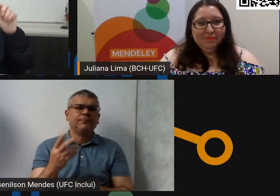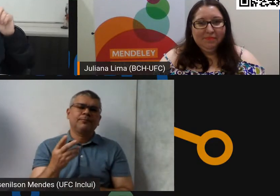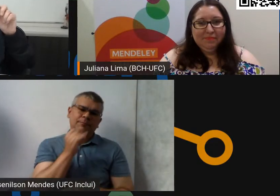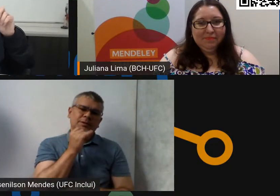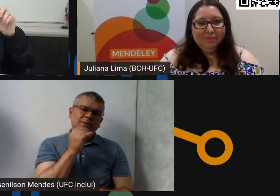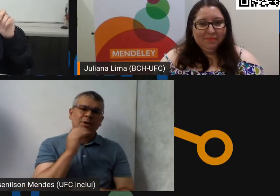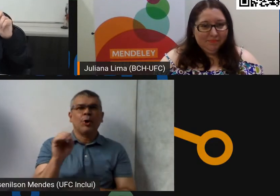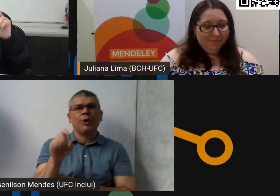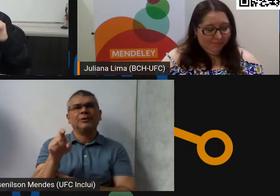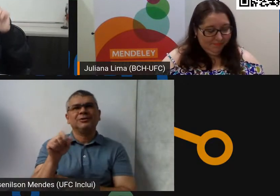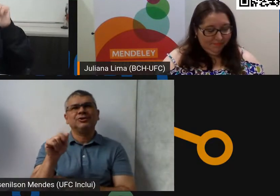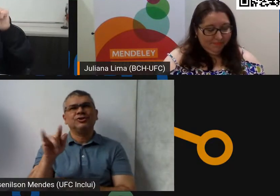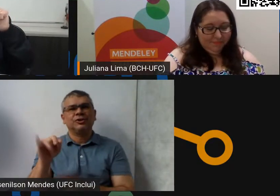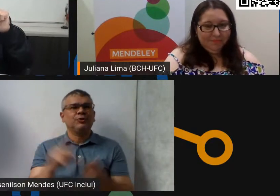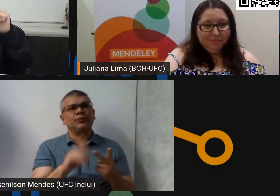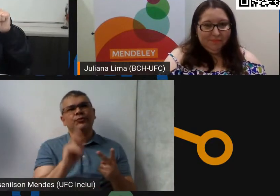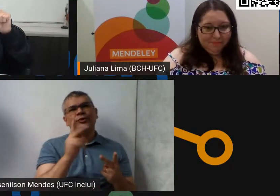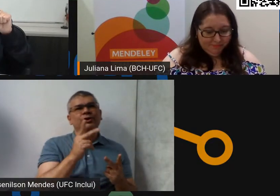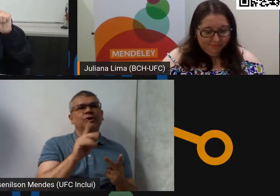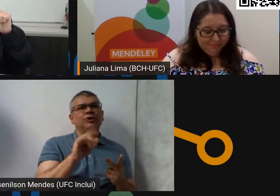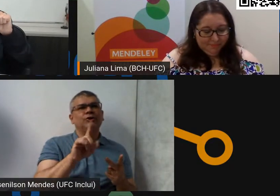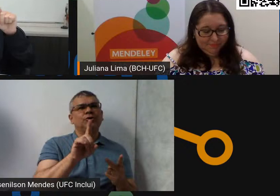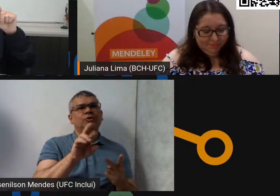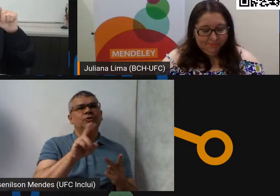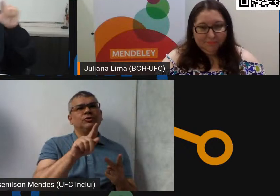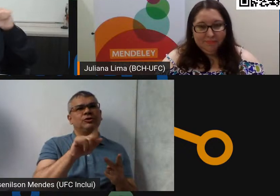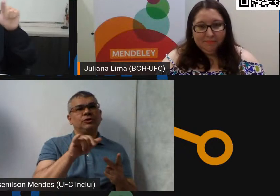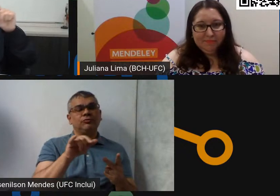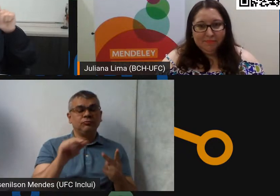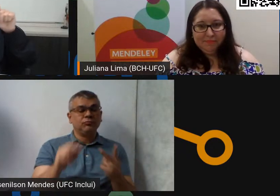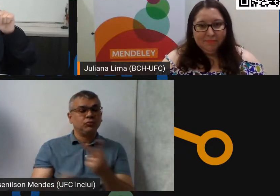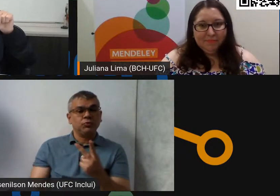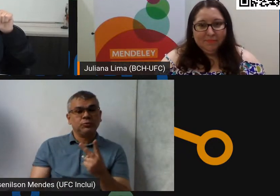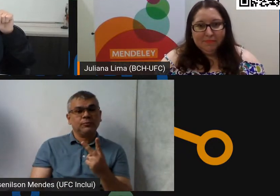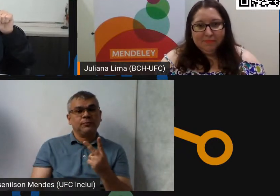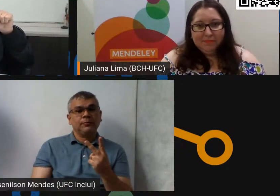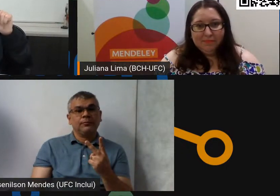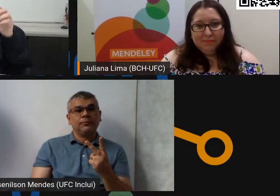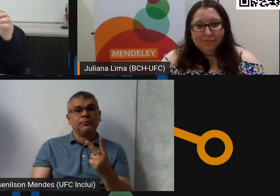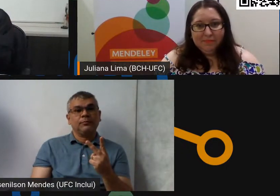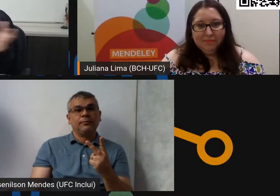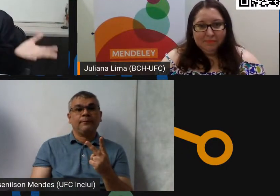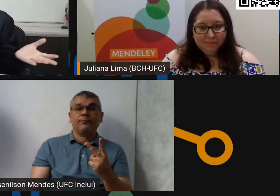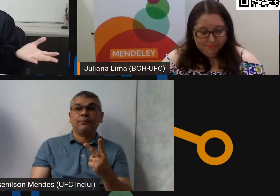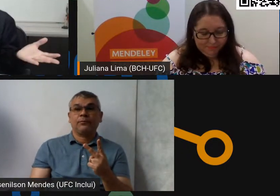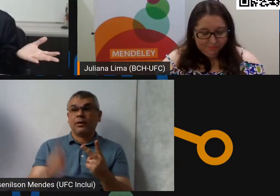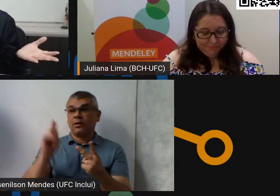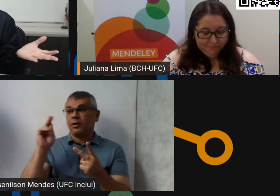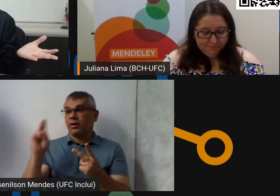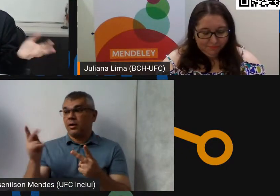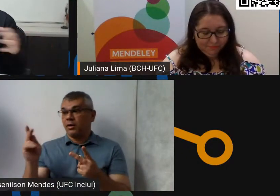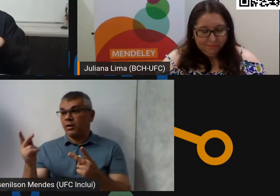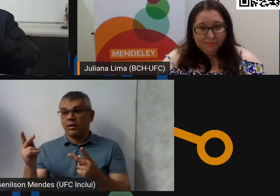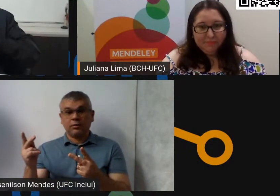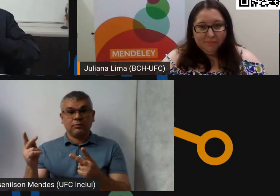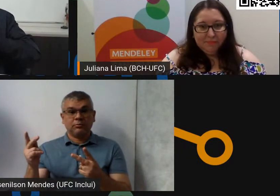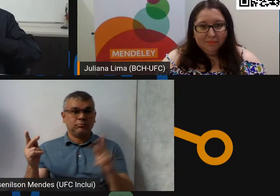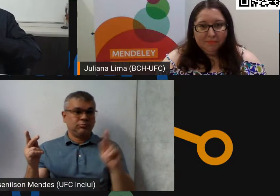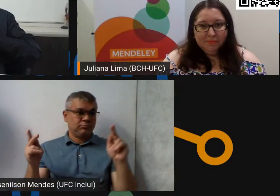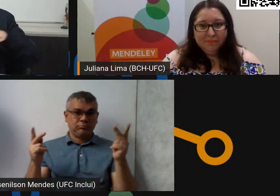duas moléculas, né? Duas de oxigênio e uma de hidrogênio. Duas de hidrogênio e uma de oxigênio. Você monta água. Ou